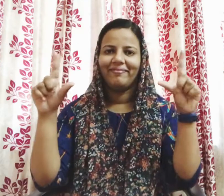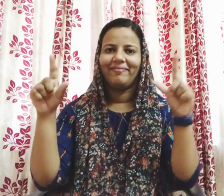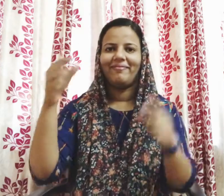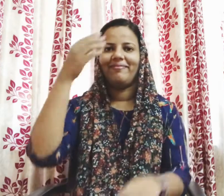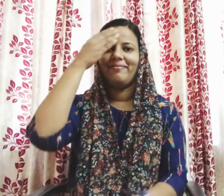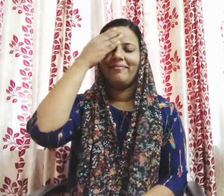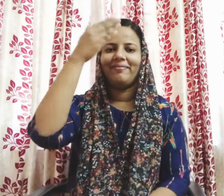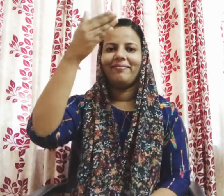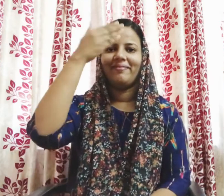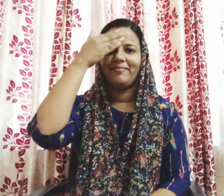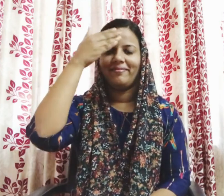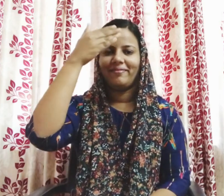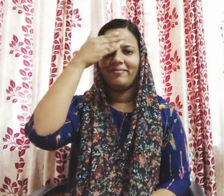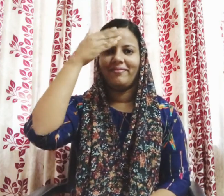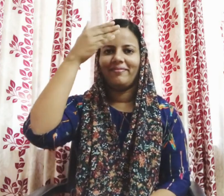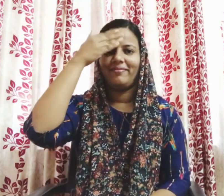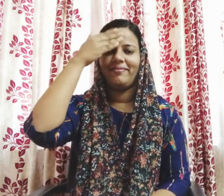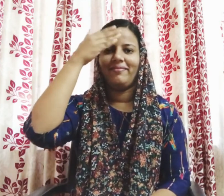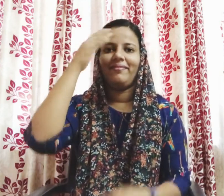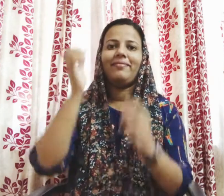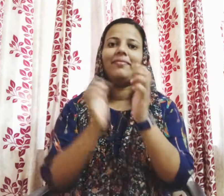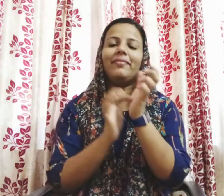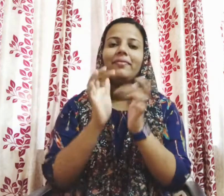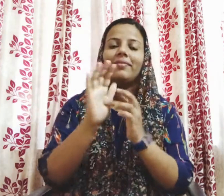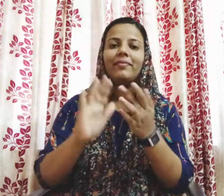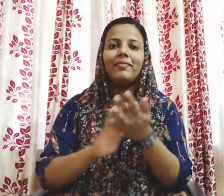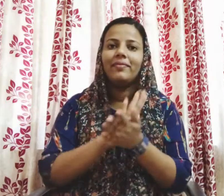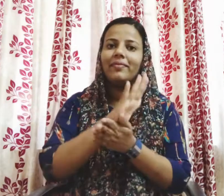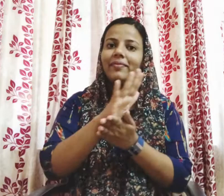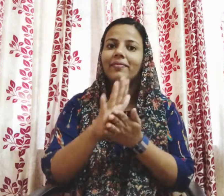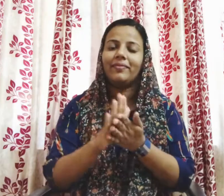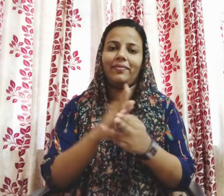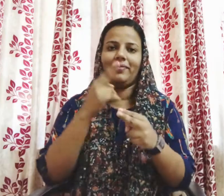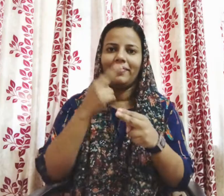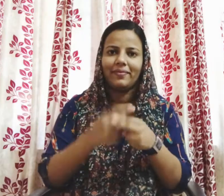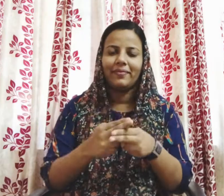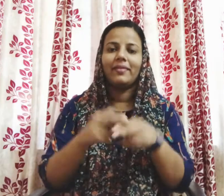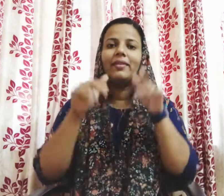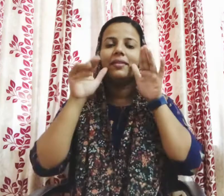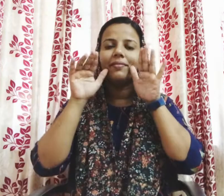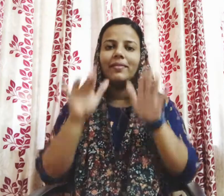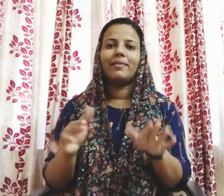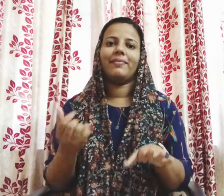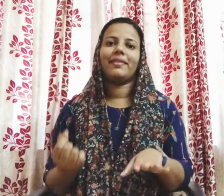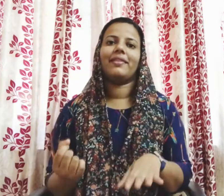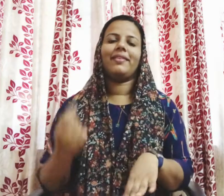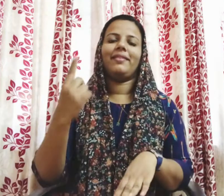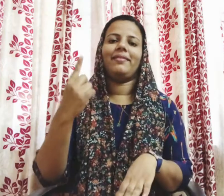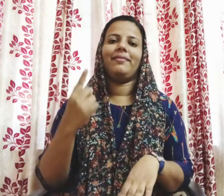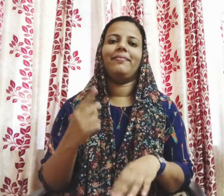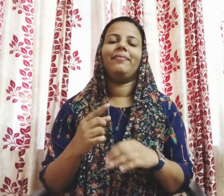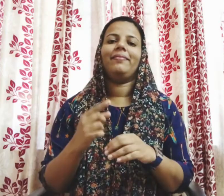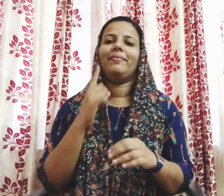പ്രൈസ് ദ ലോർഡ്, ഹല്ലേലൂയ. സ്തോത്രം, സ്തോത്രം, സ്തോത്രം. കർത്താവിൻ്റെ അതിപരിശുദ്ധമായ തിരുനാമം ഈ അനുഗ്രഹിക്കപ്പെട്ട